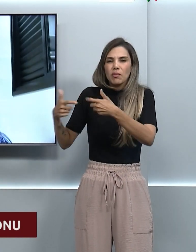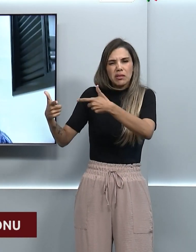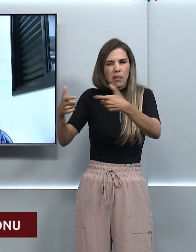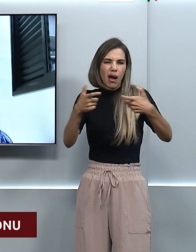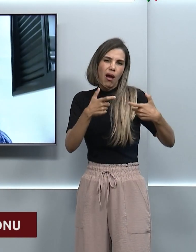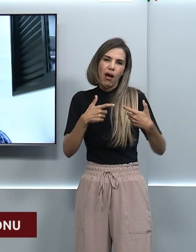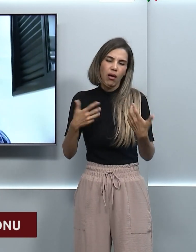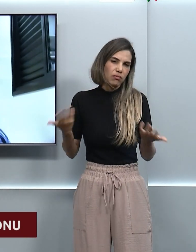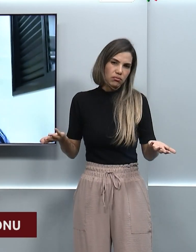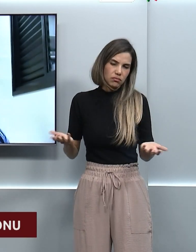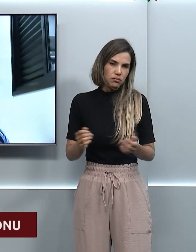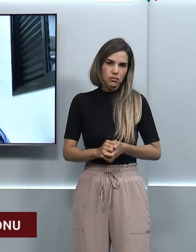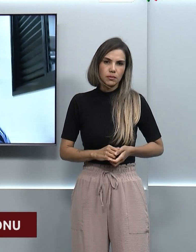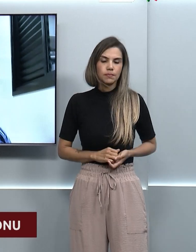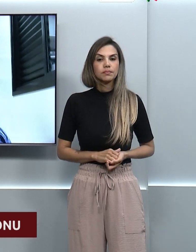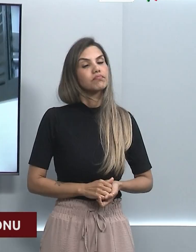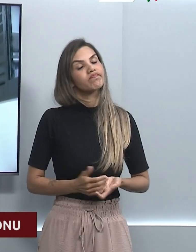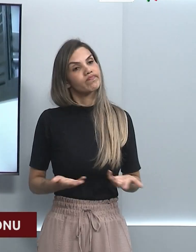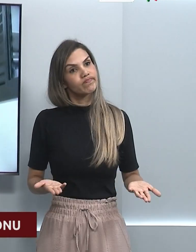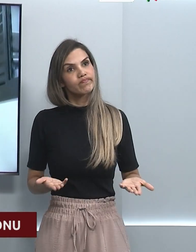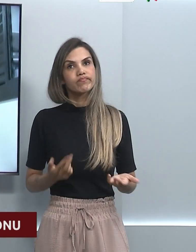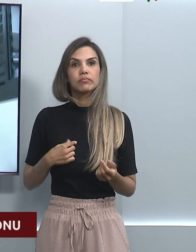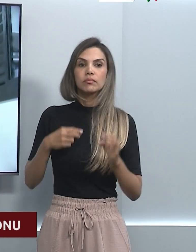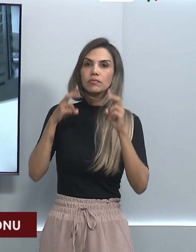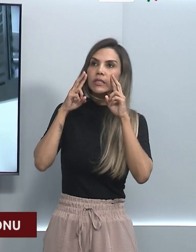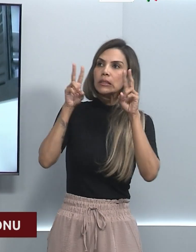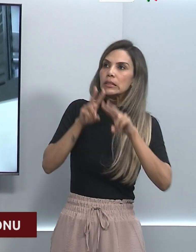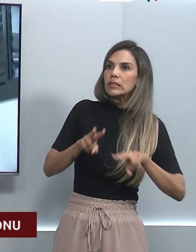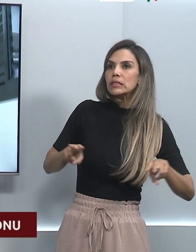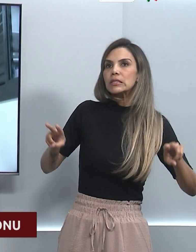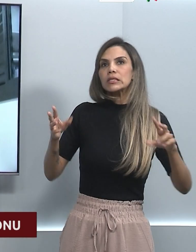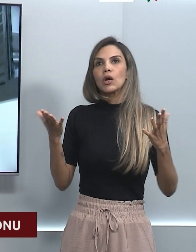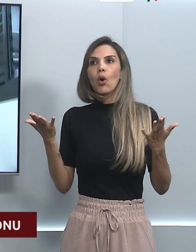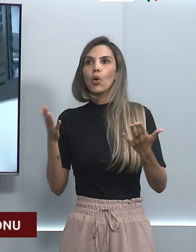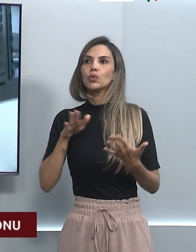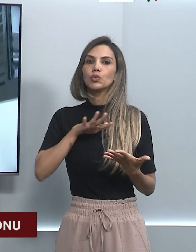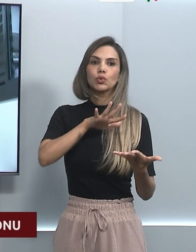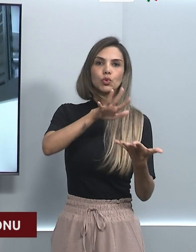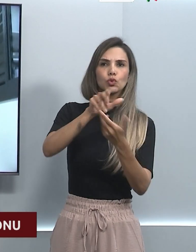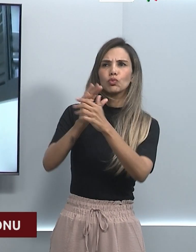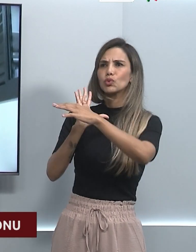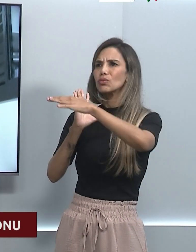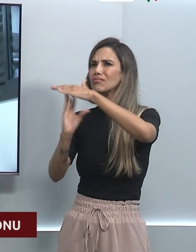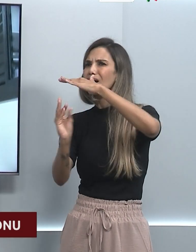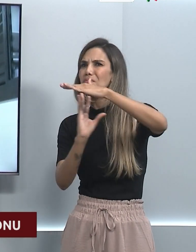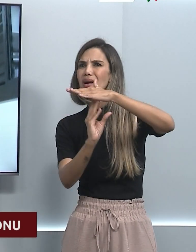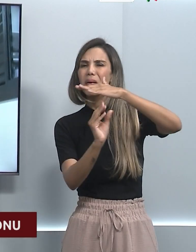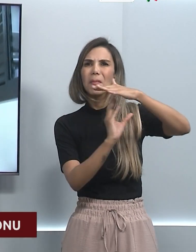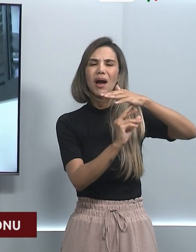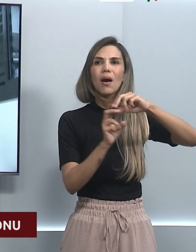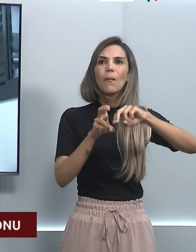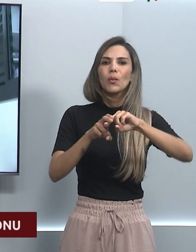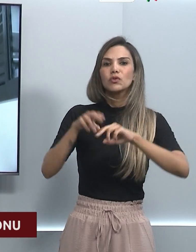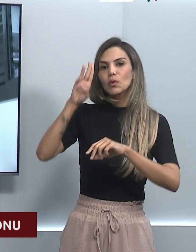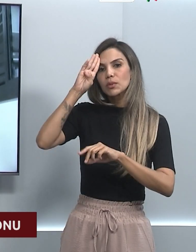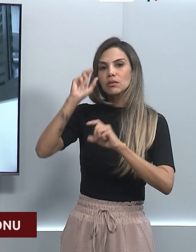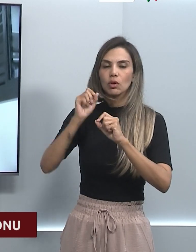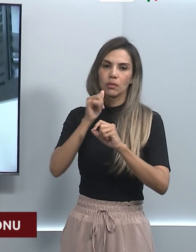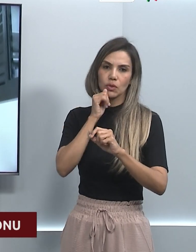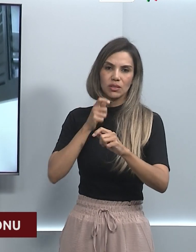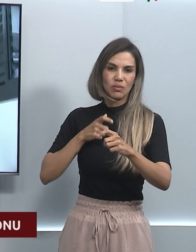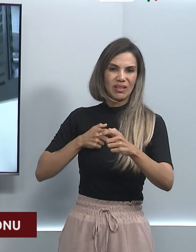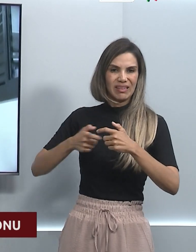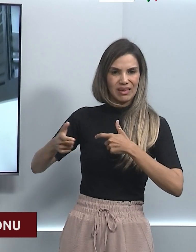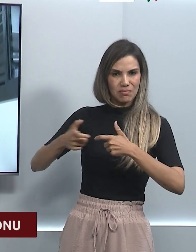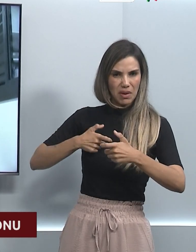Bem, quando a gente olha para o cenário global de refúgio, ainda hoje a guerra civil na Síria,